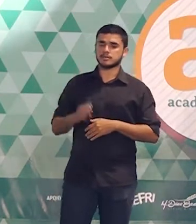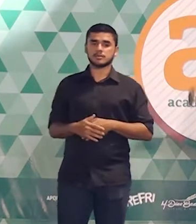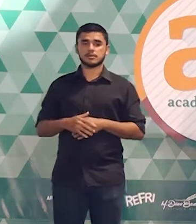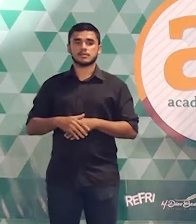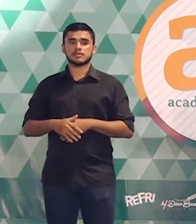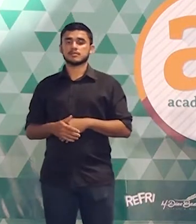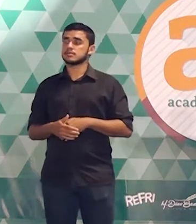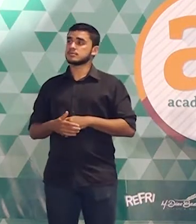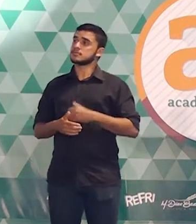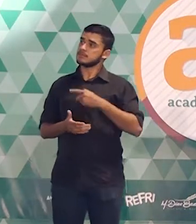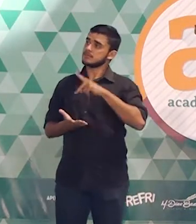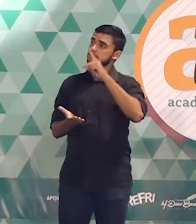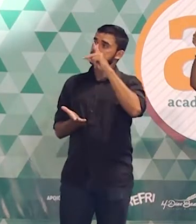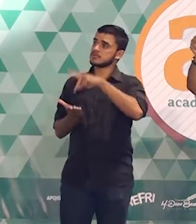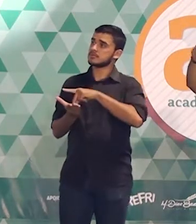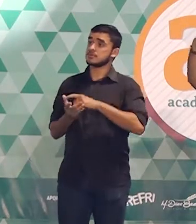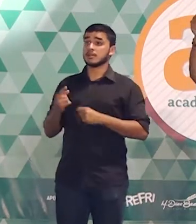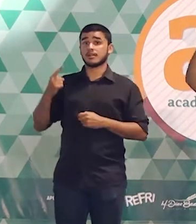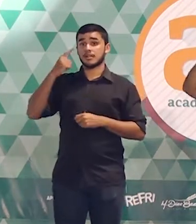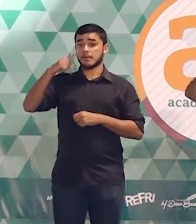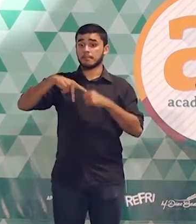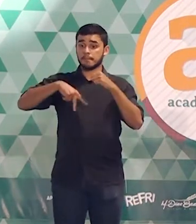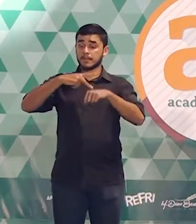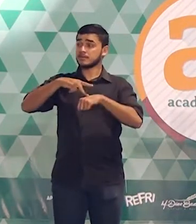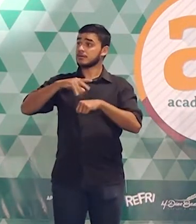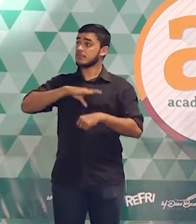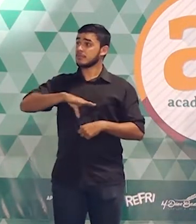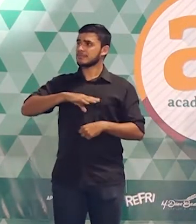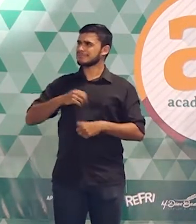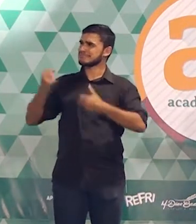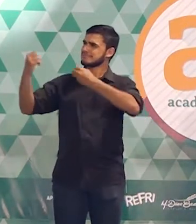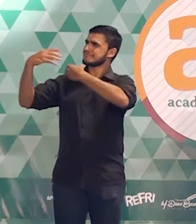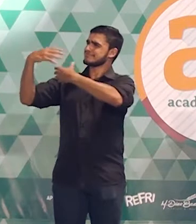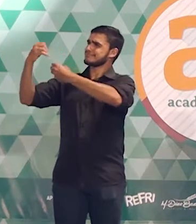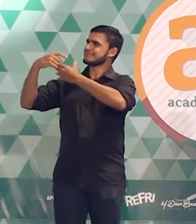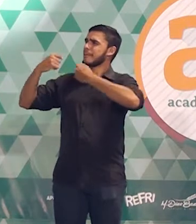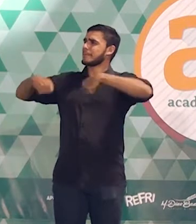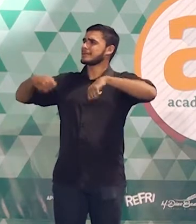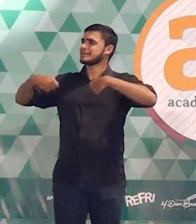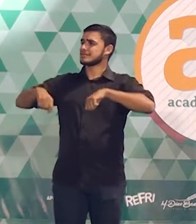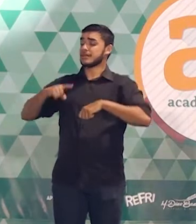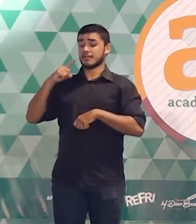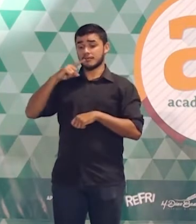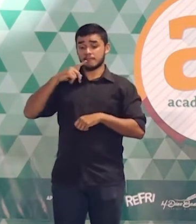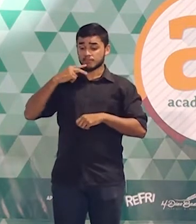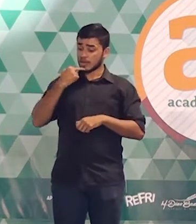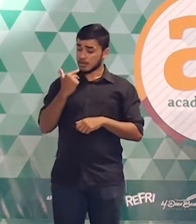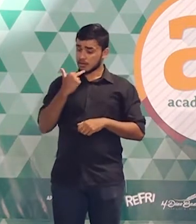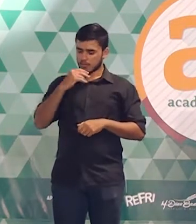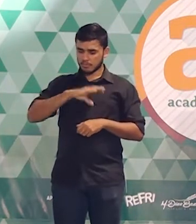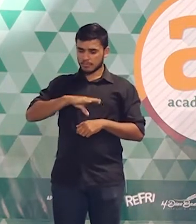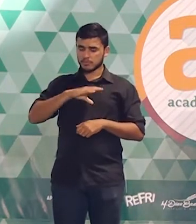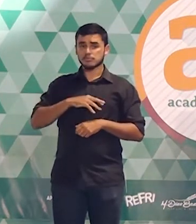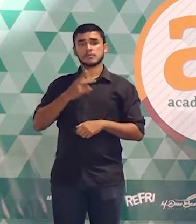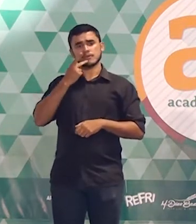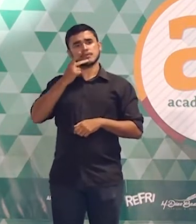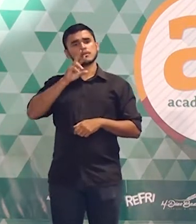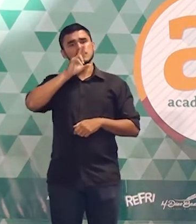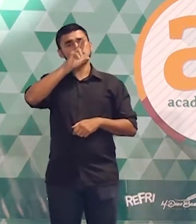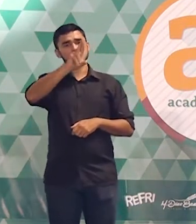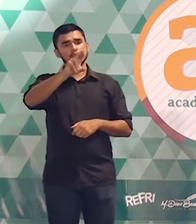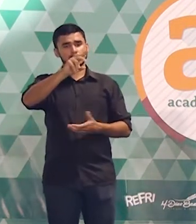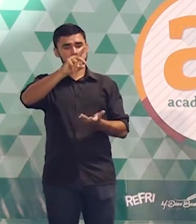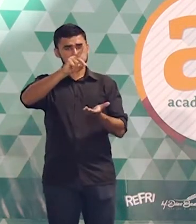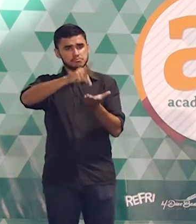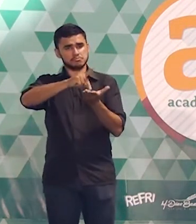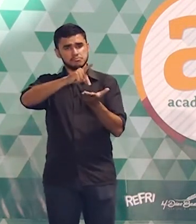verdade, nem precisava lá em Portugal ensinar isto, porque isto não é coisa da fala portuguesa. É mesmo, você está certo, você